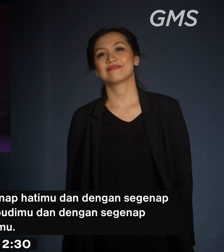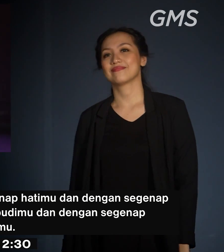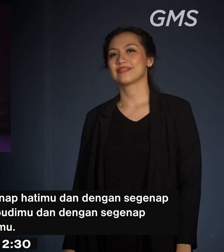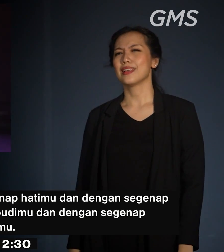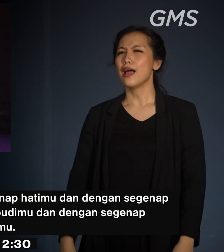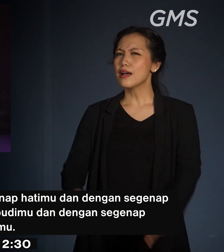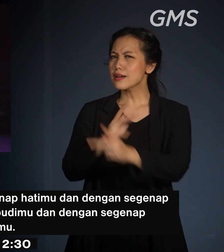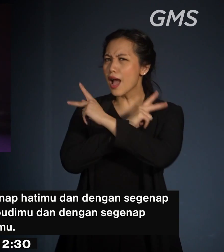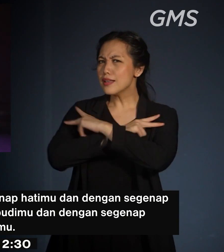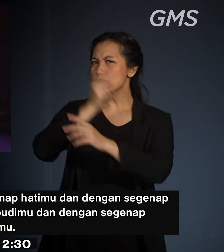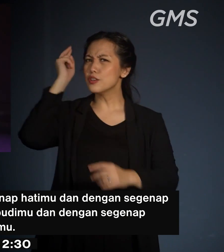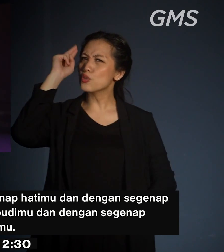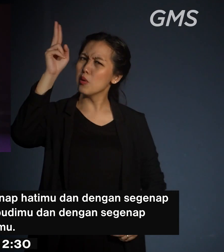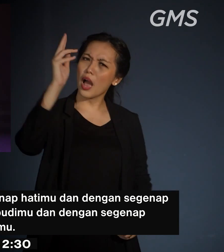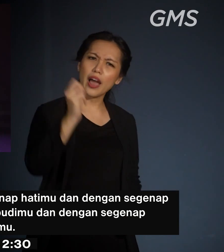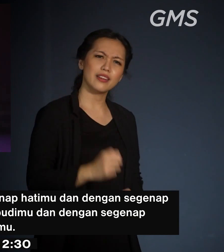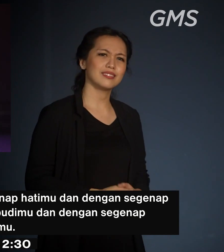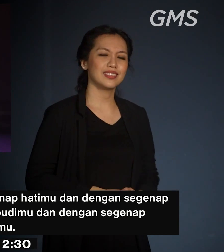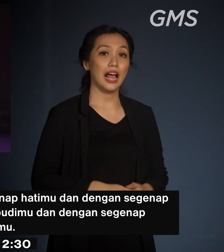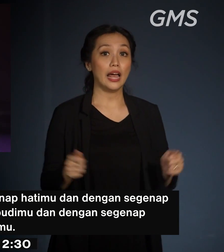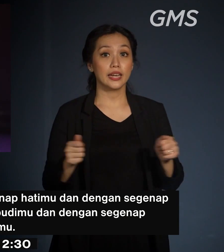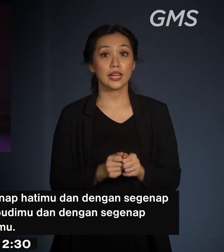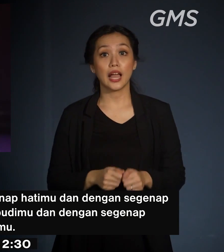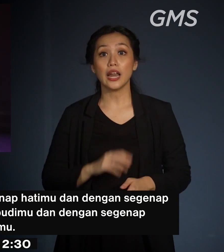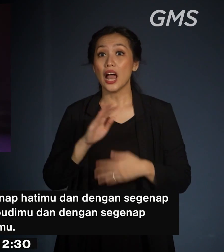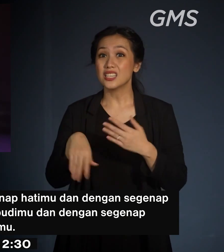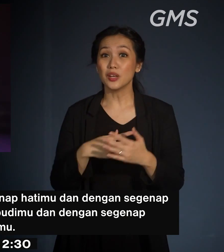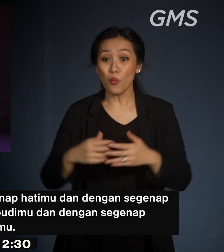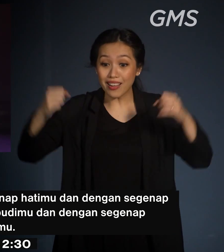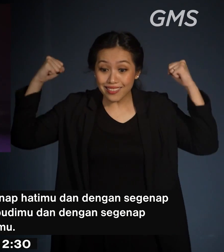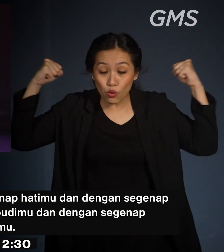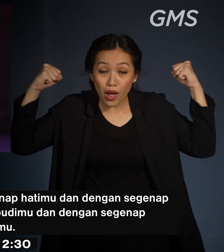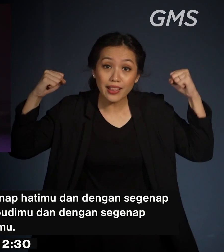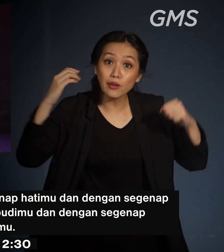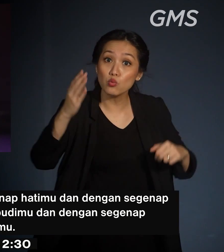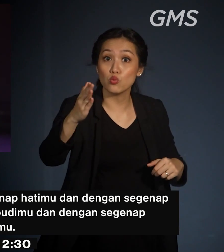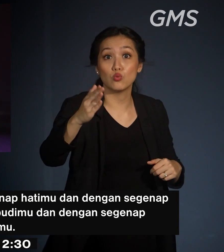Kasihi Tuhan Allahmu dengan segenap kekuatanmu.